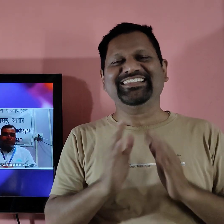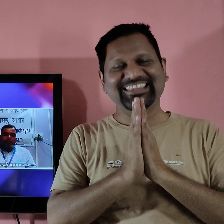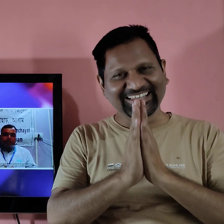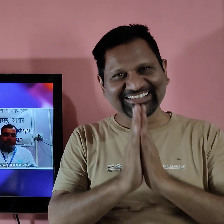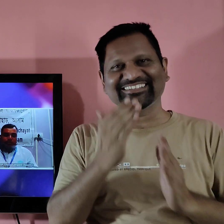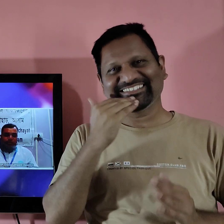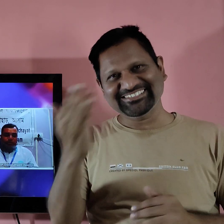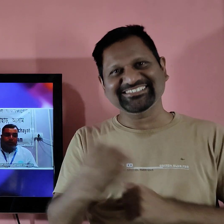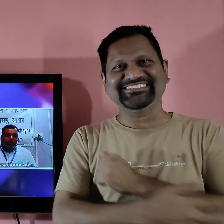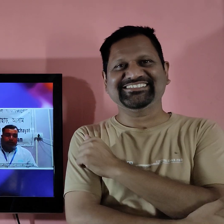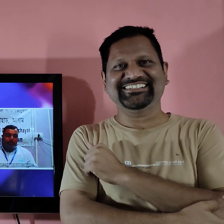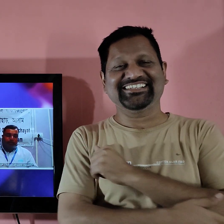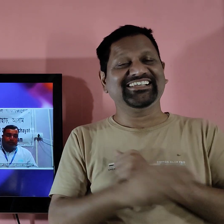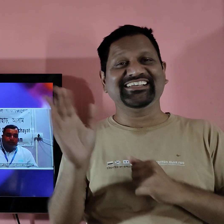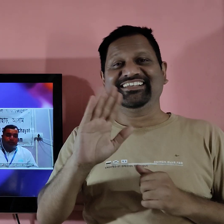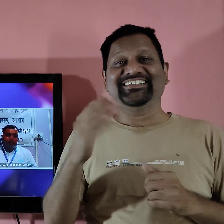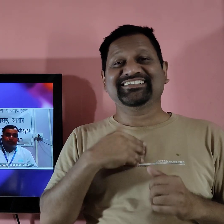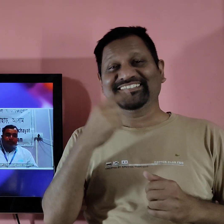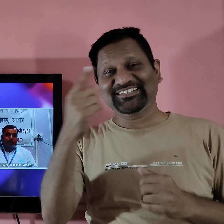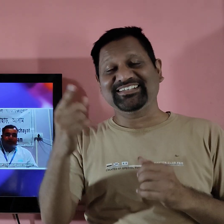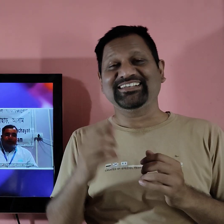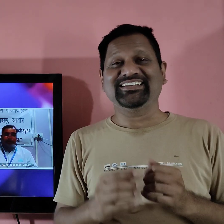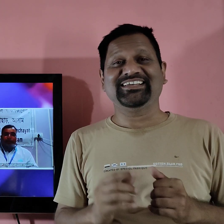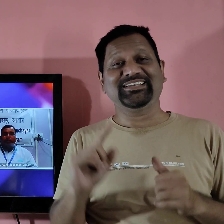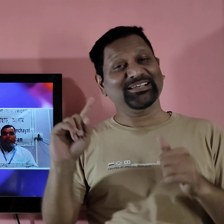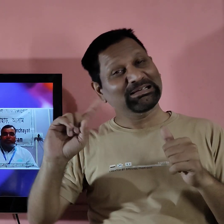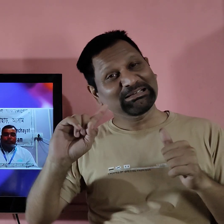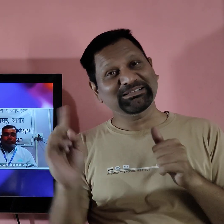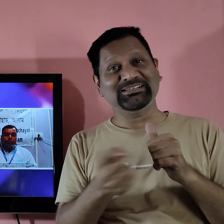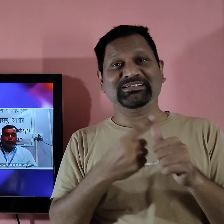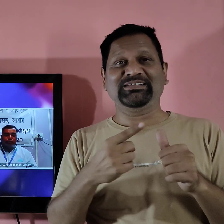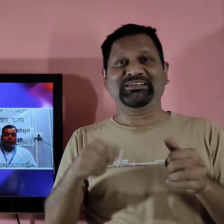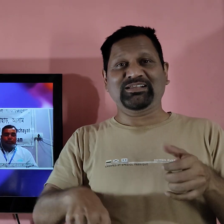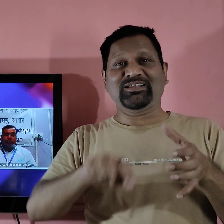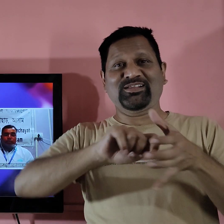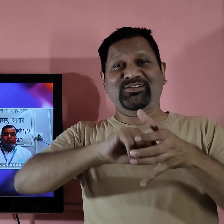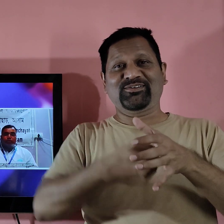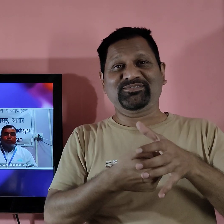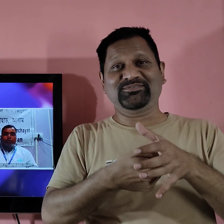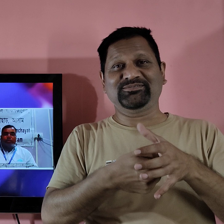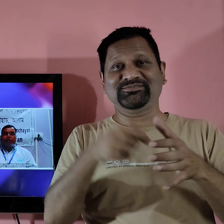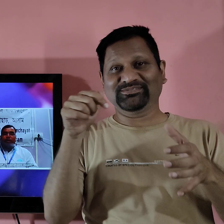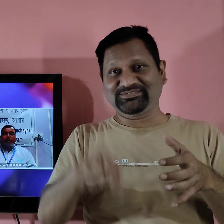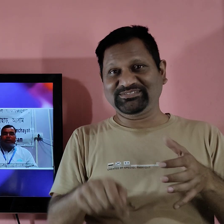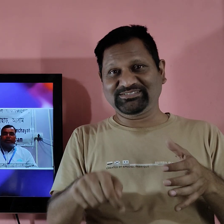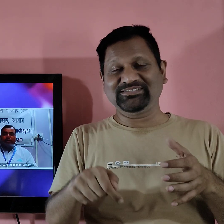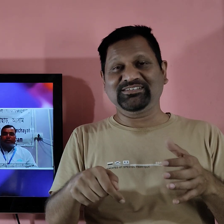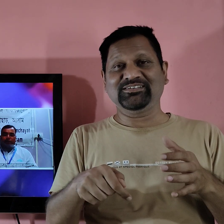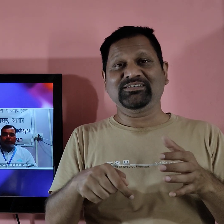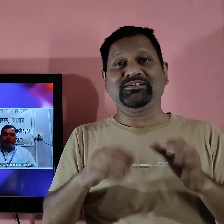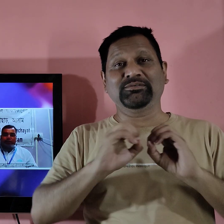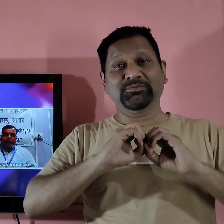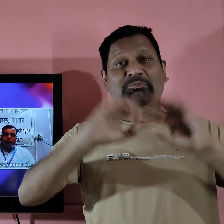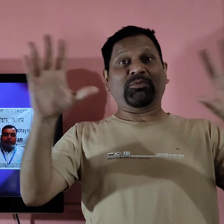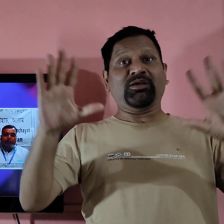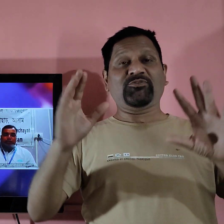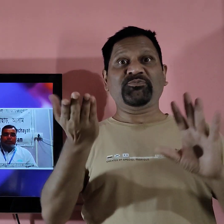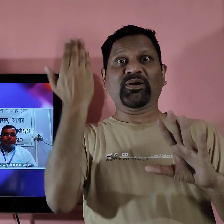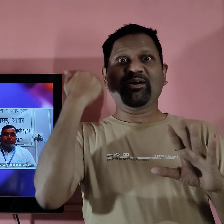सर। सर, सबसे पहले मैं लॉकडाउन घोषित करने के आपके